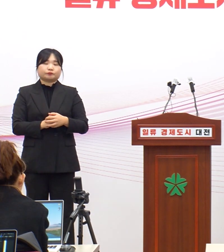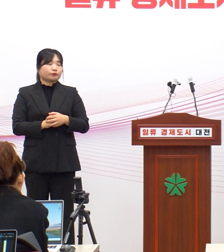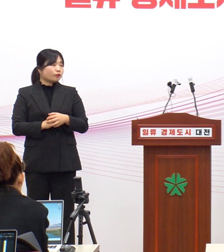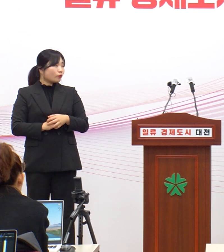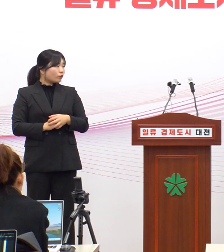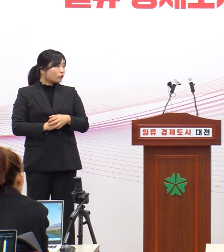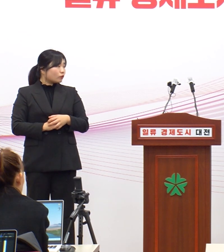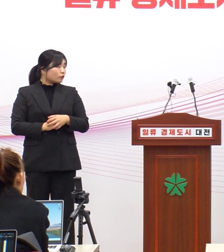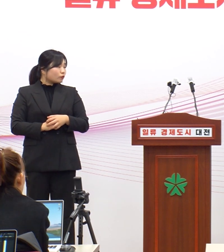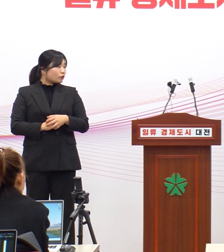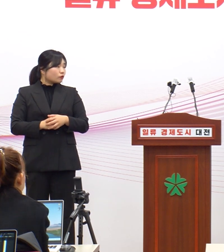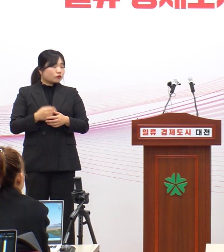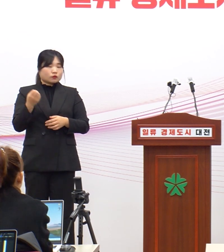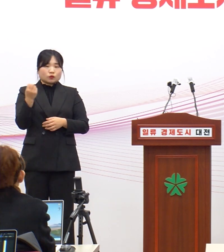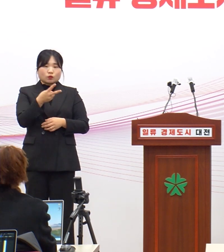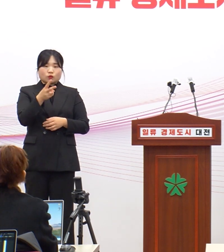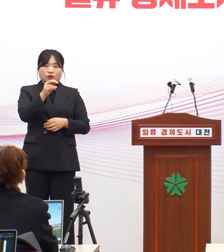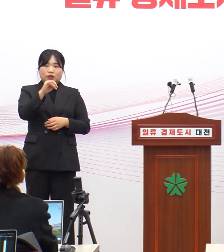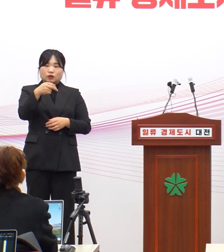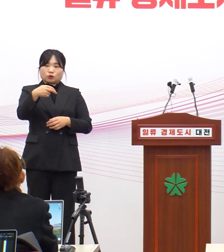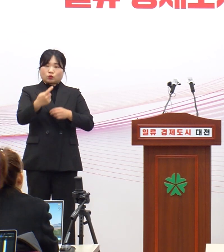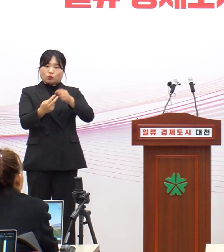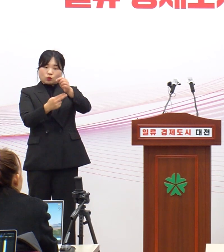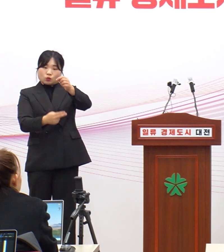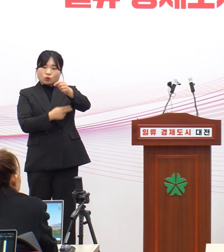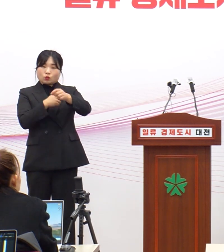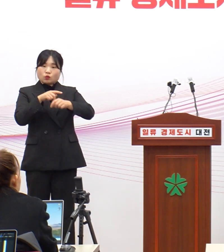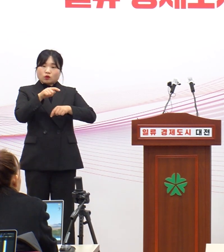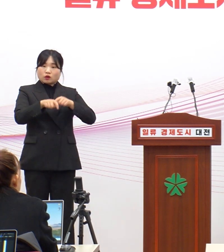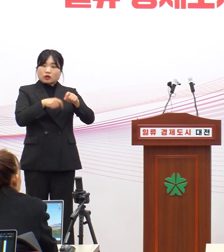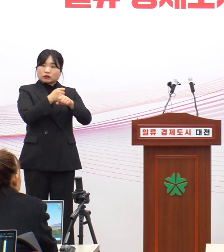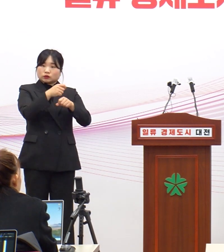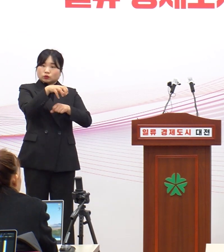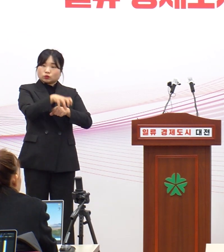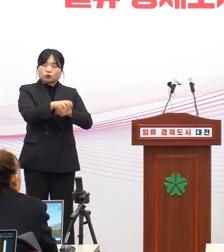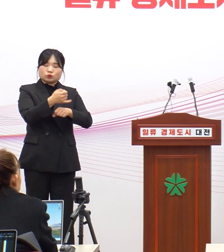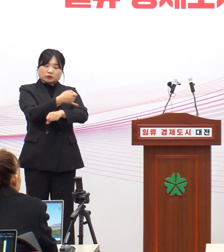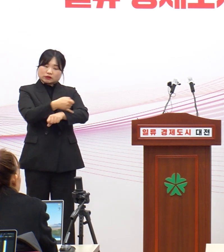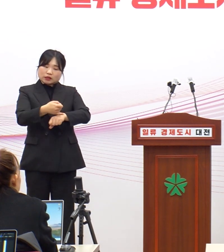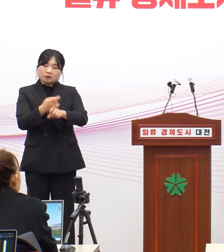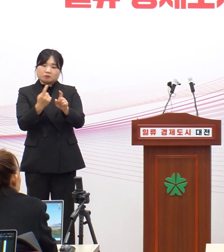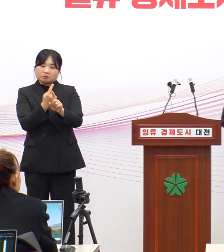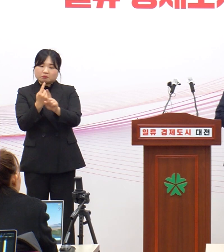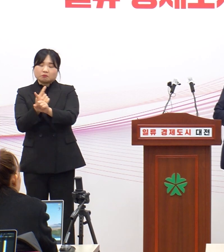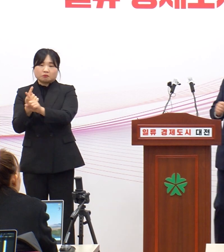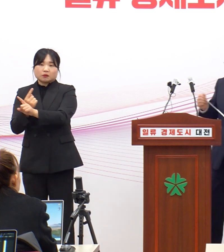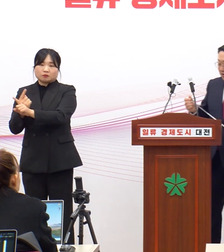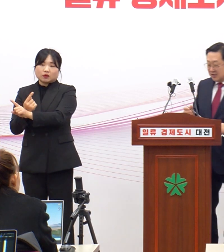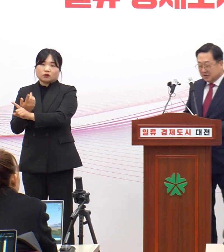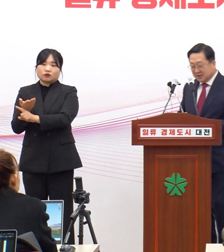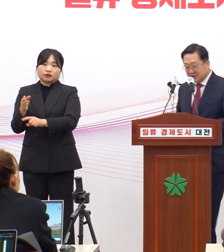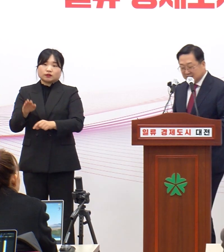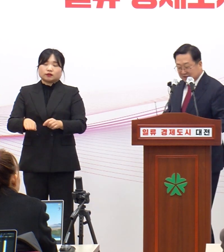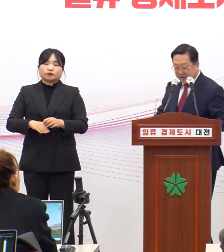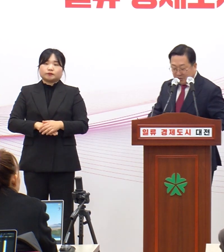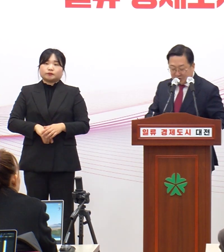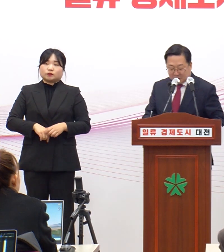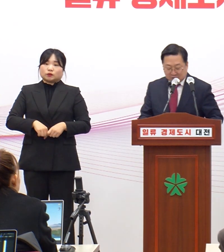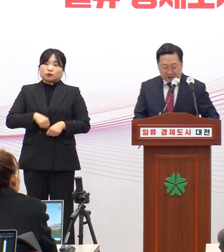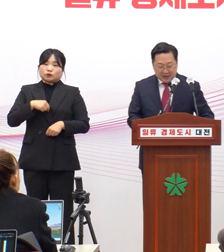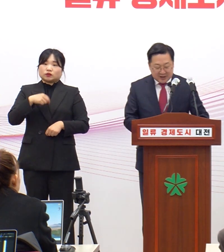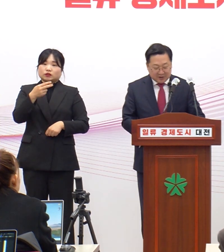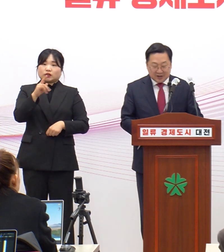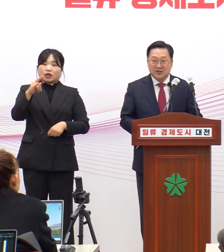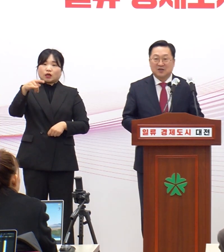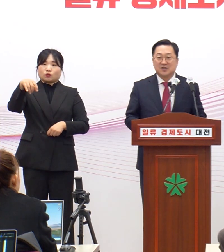요건 인도교도 약간 디자인했고요. 대신교도 디자인했는데 솔직히 대동